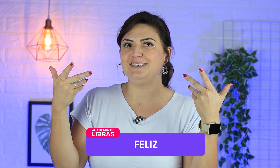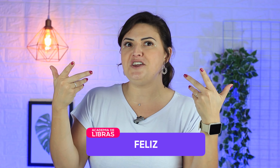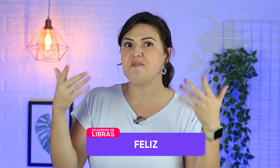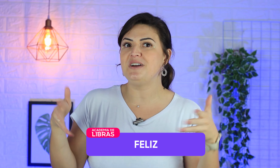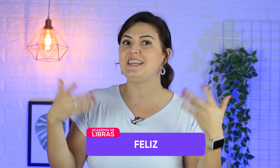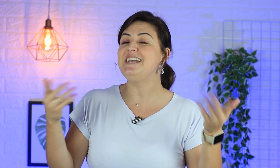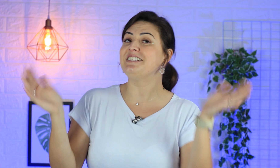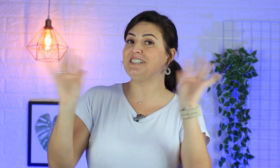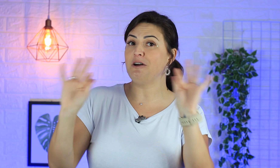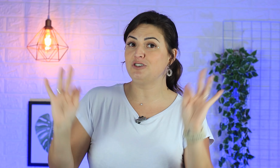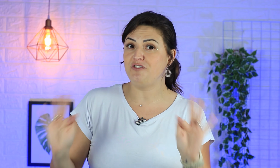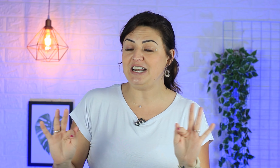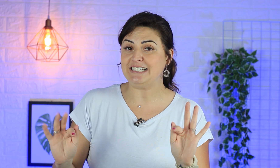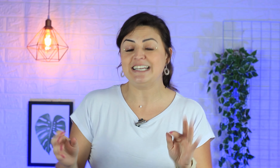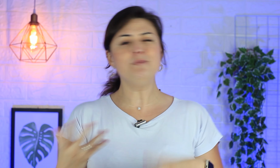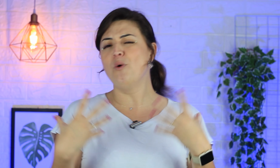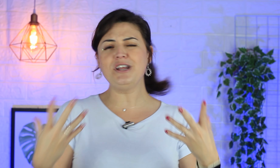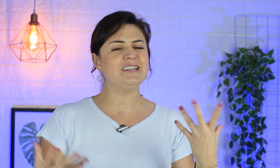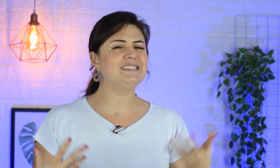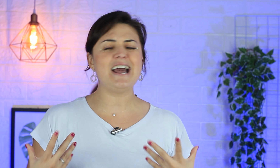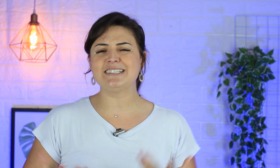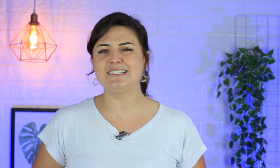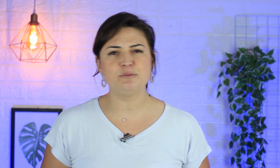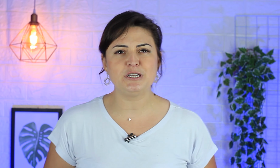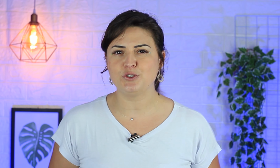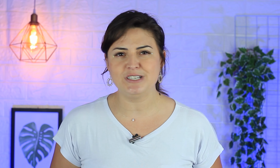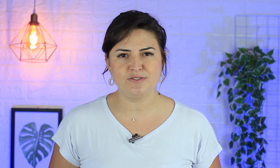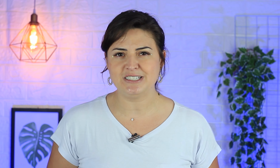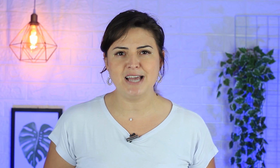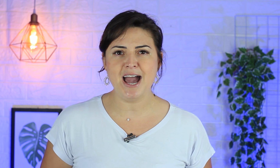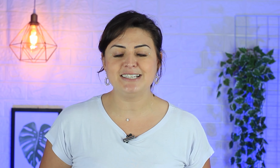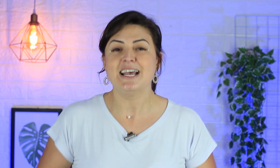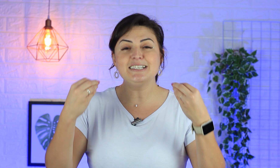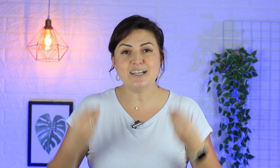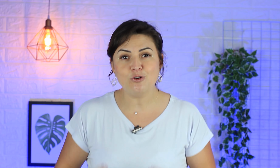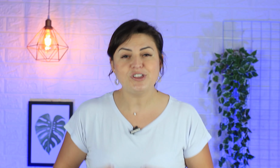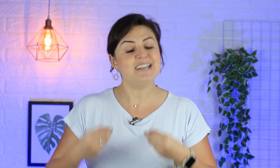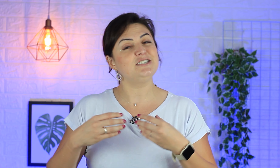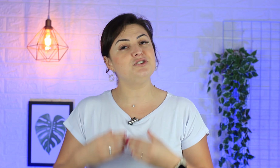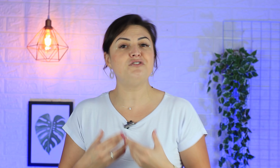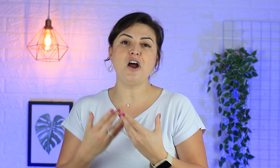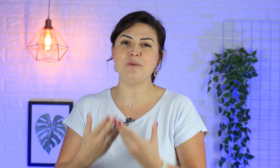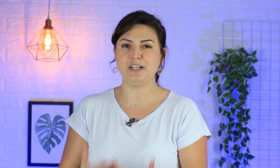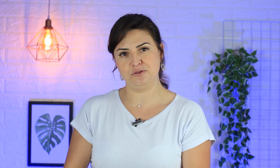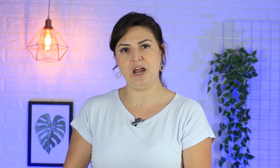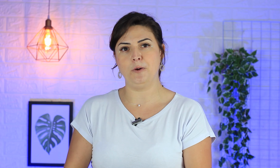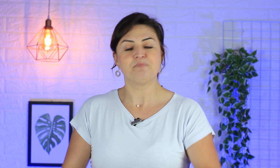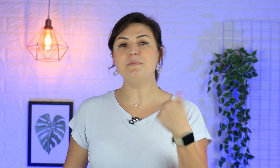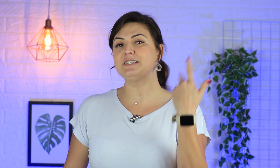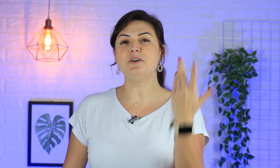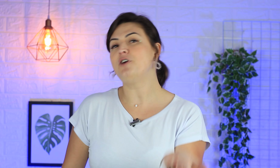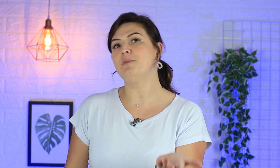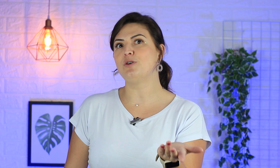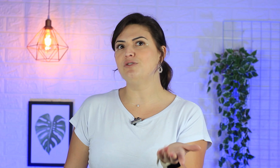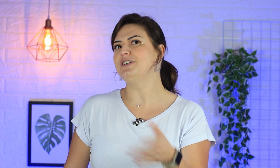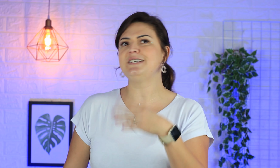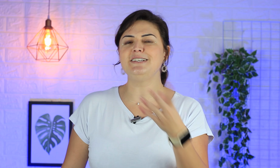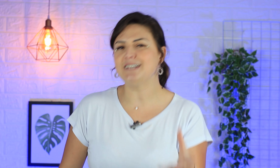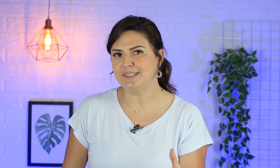cima, erguida, sinal de feliz. E muitas dessas expressões faciais, elas acontecem de forma natural. Da mesma forma, quando você está